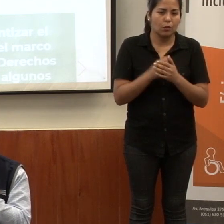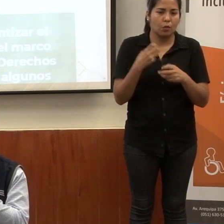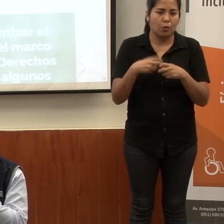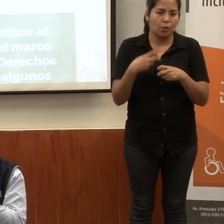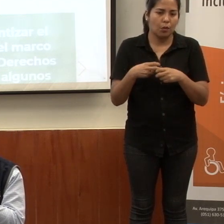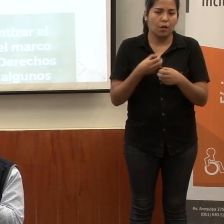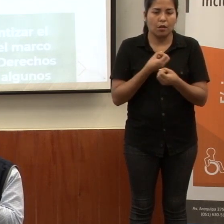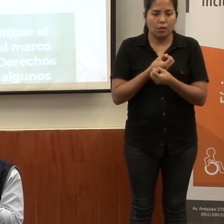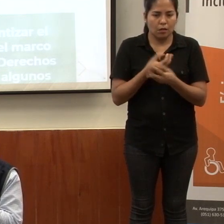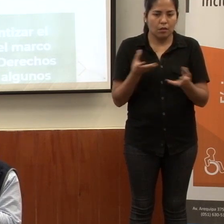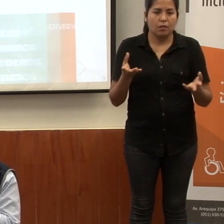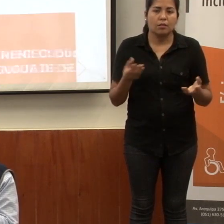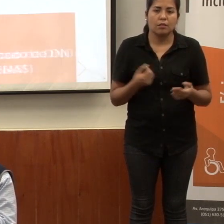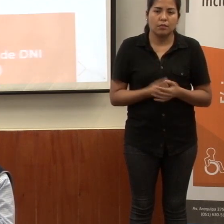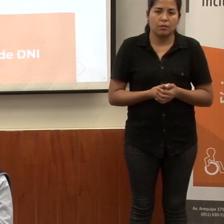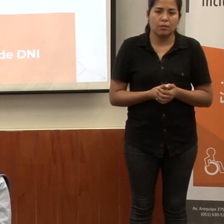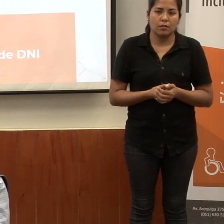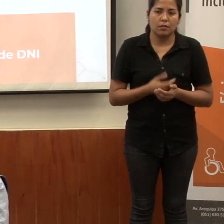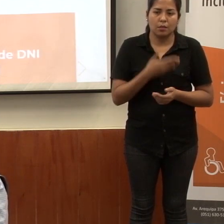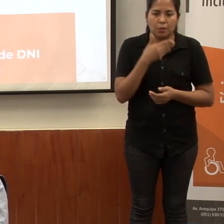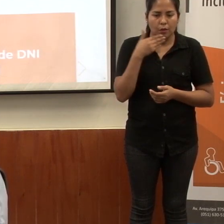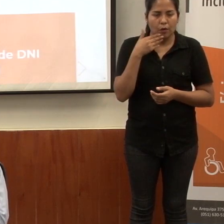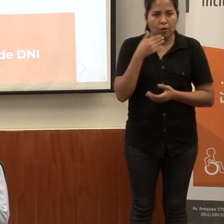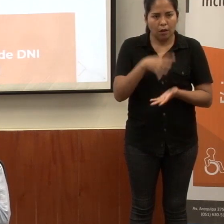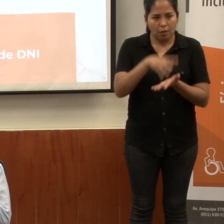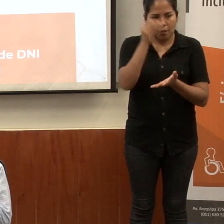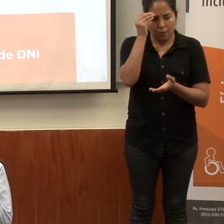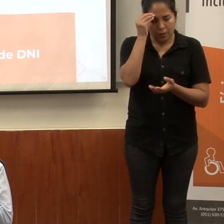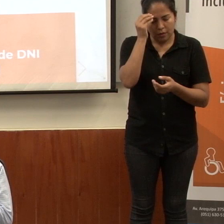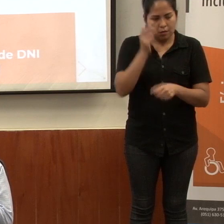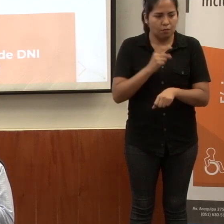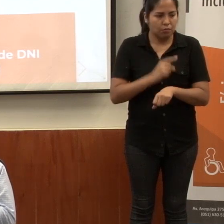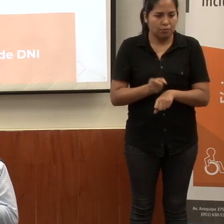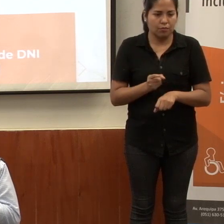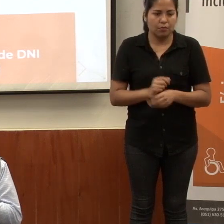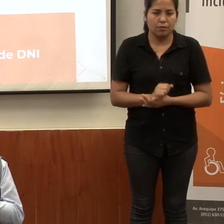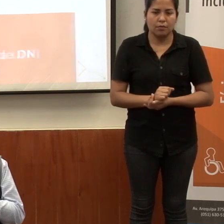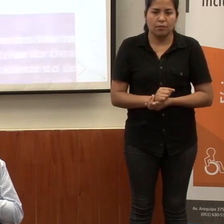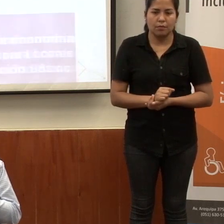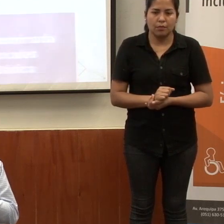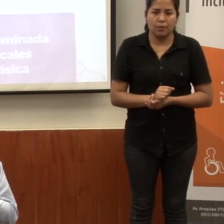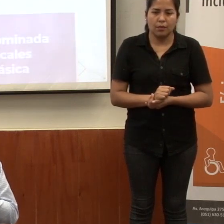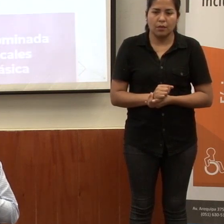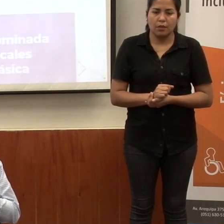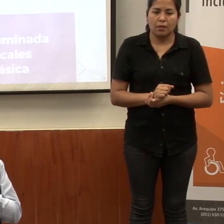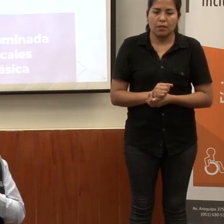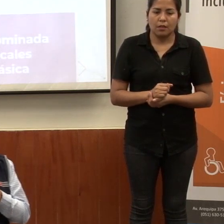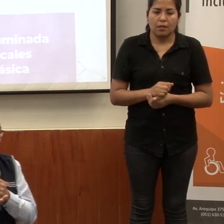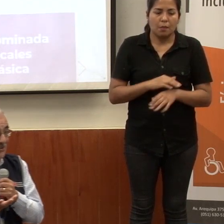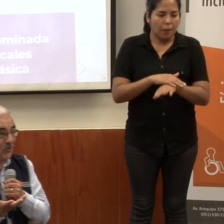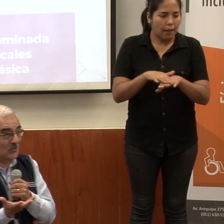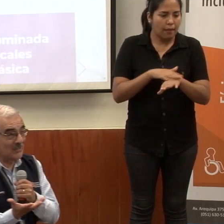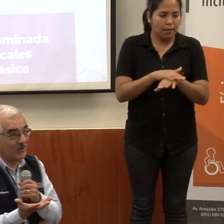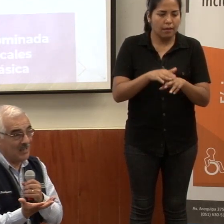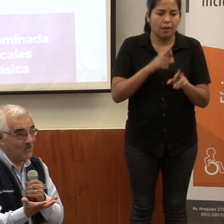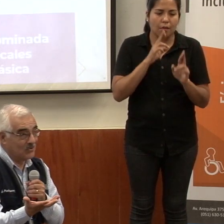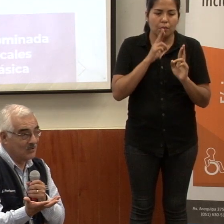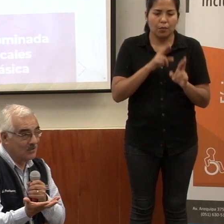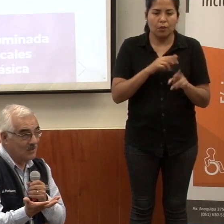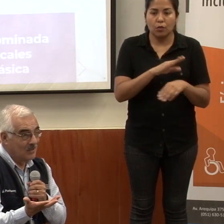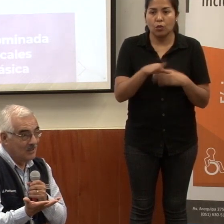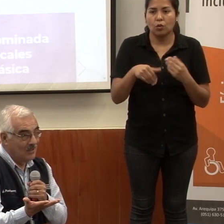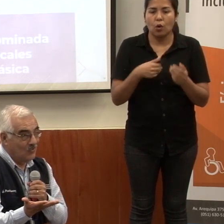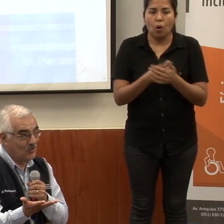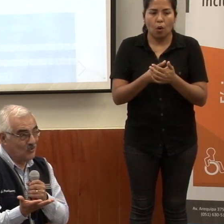problemas. Entonces, creo que así uno se entera más directamente y comenzamos a plantear soluciones, pero soluciones en las cuales todos